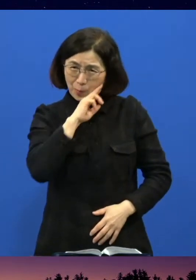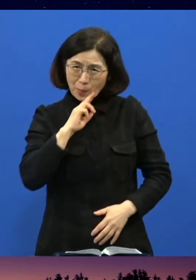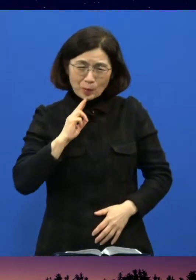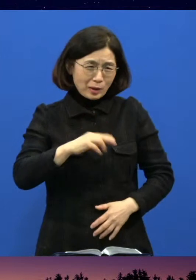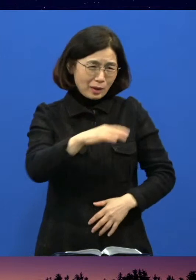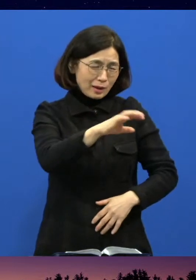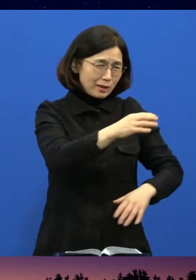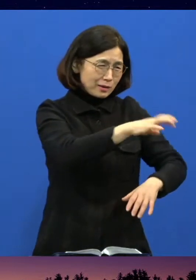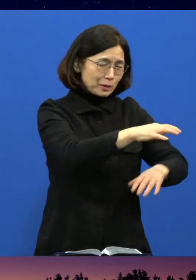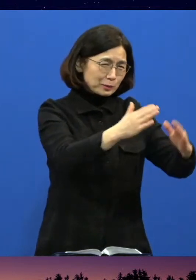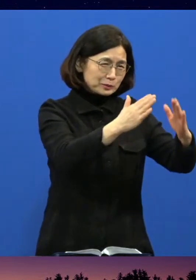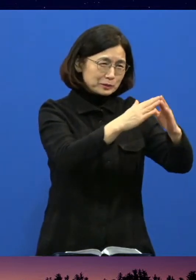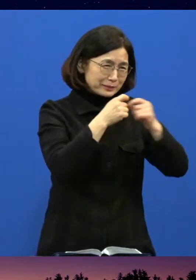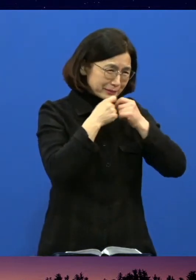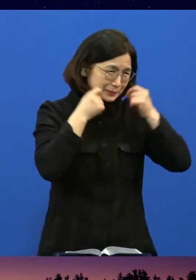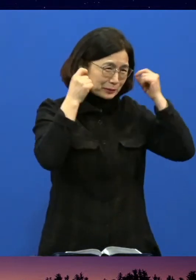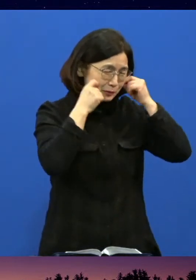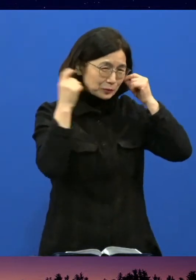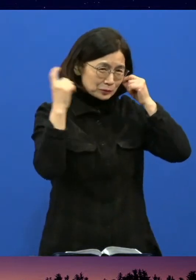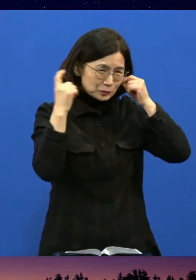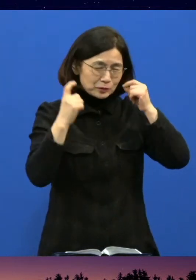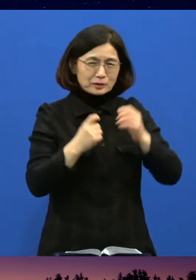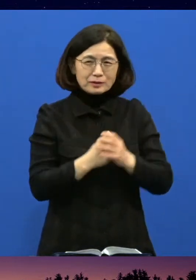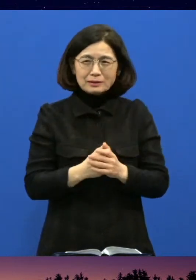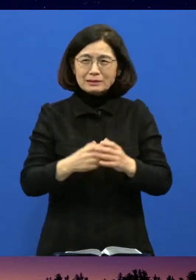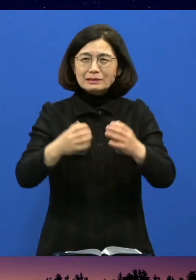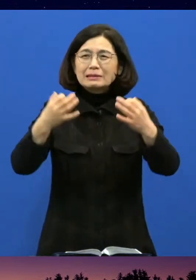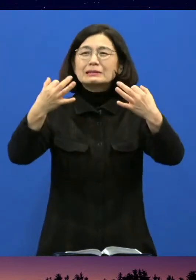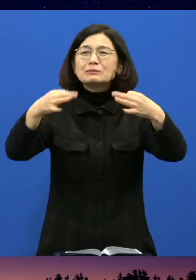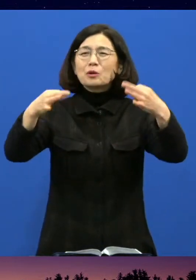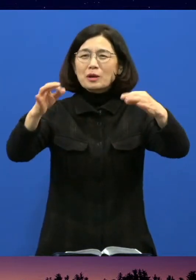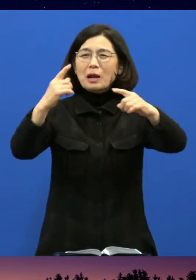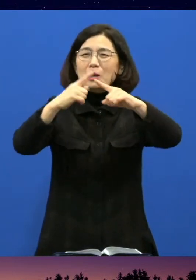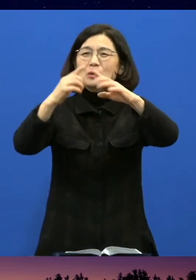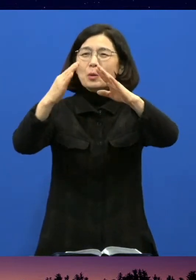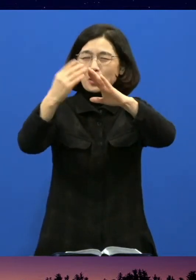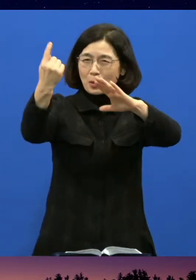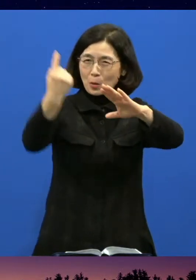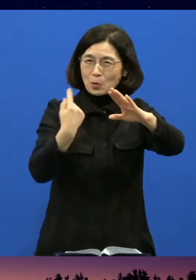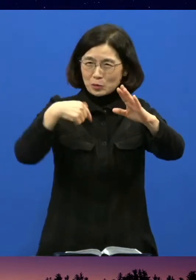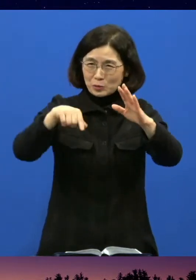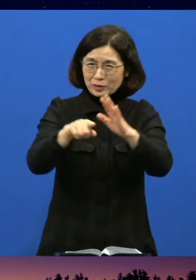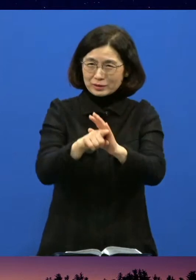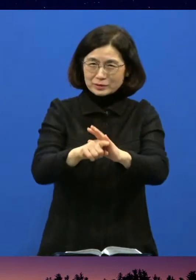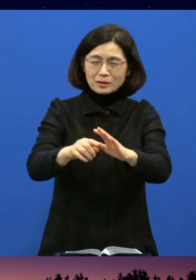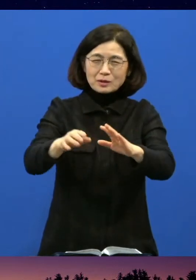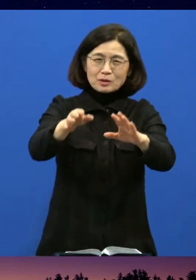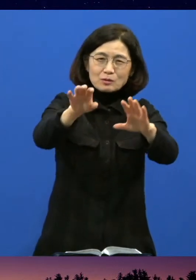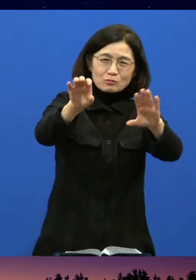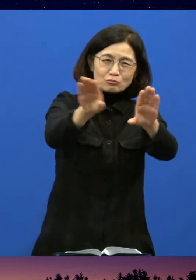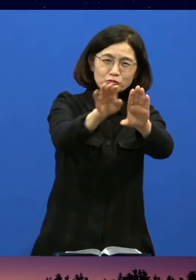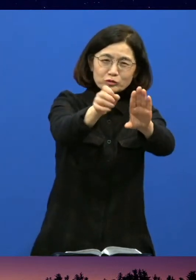나는데 이제 철커덕하고 이제 철야 나올 때 비는 팍 오고 바람도 불고